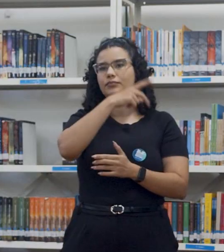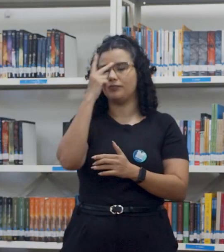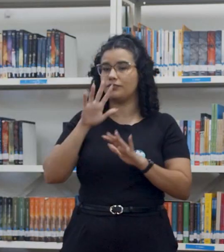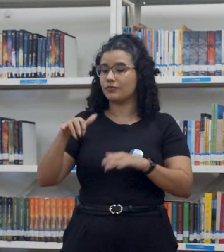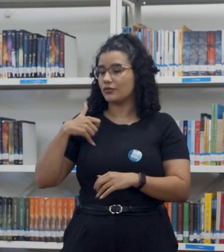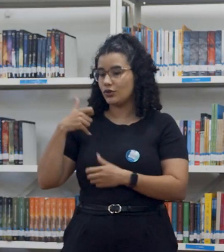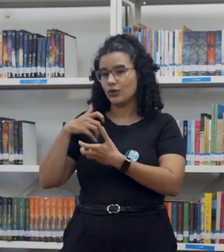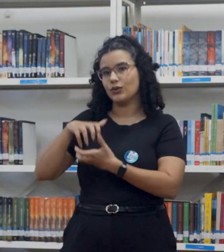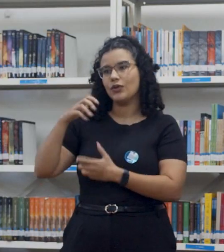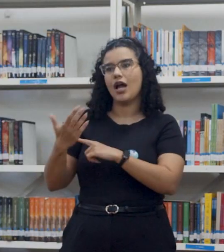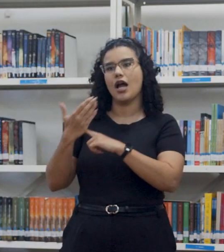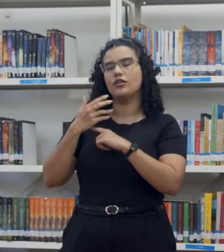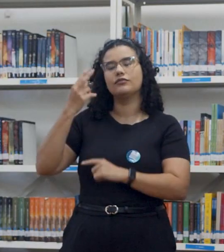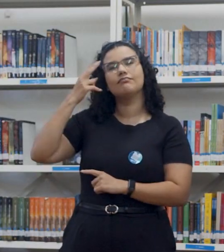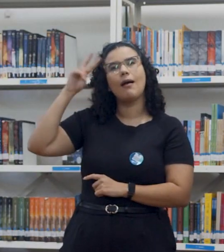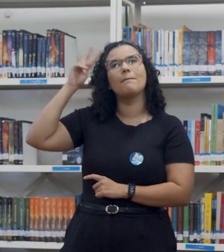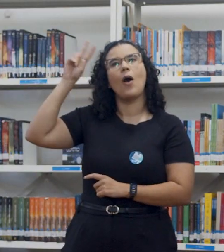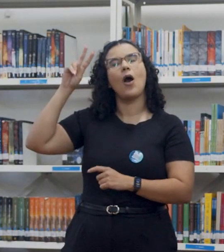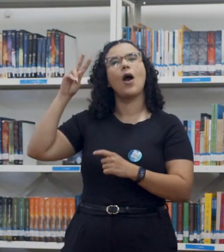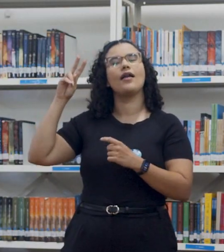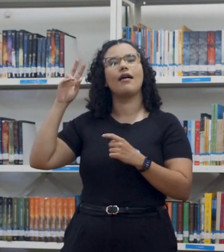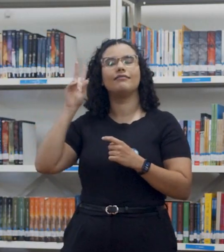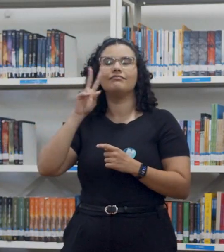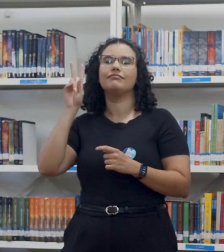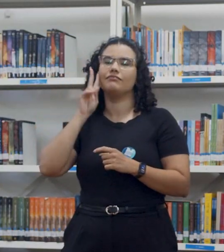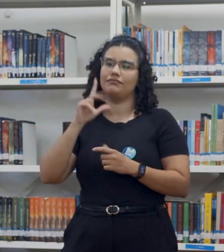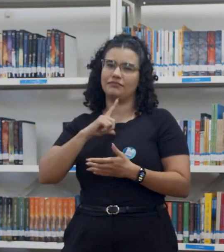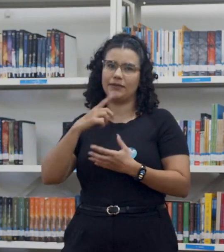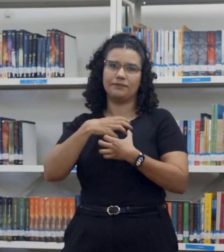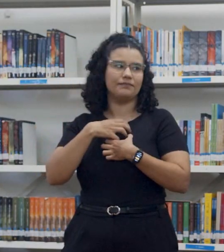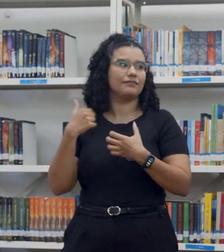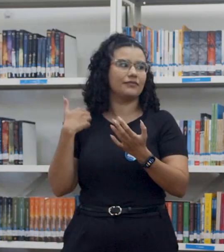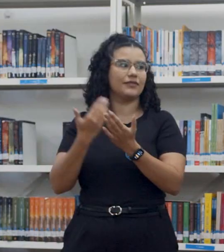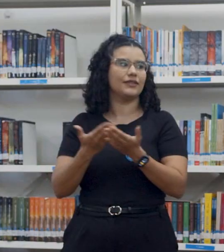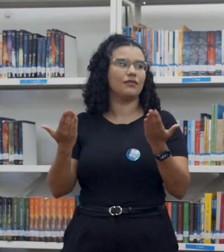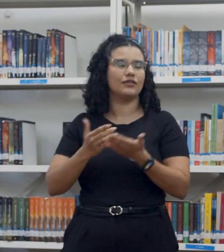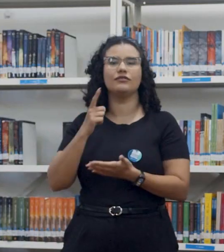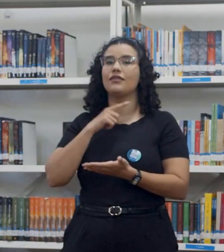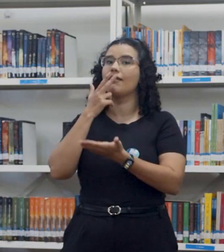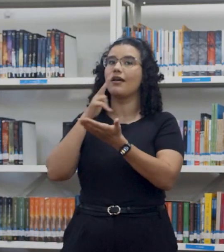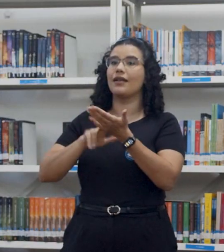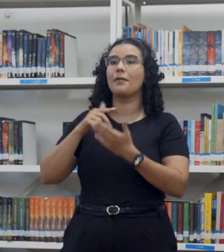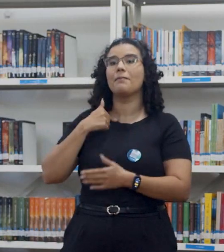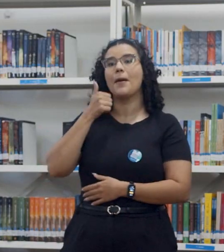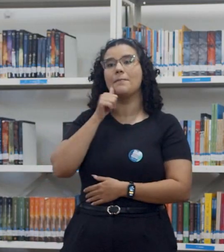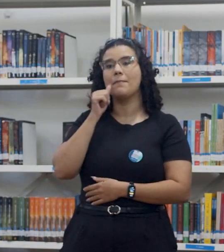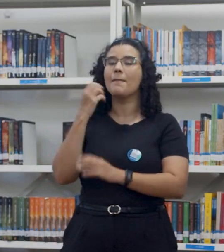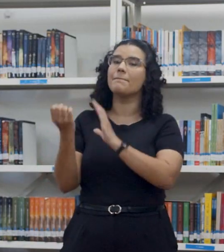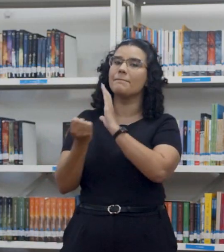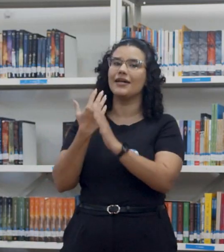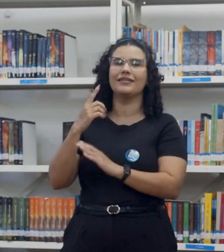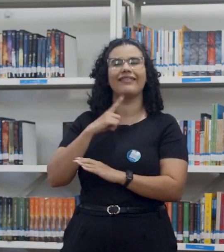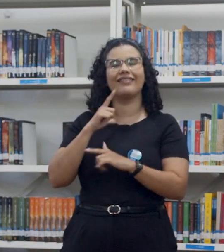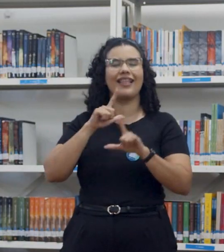idoso, é ativar a memória, a recordação, né, e deixar lembranças. Que eu tenho até hoje o cartão da minha avó, que me mandava, tinha uma